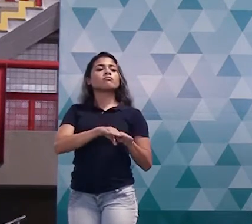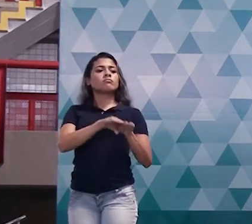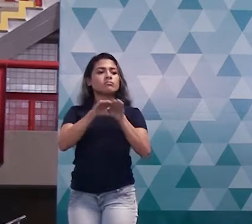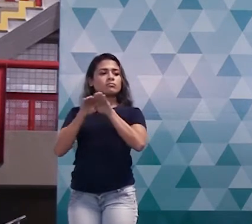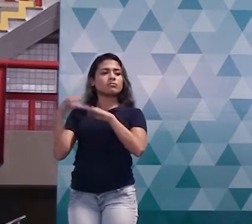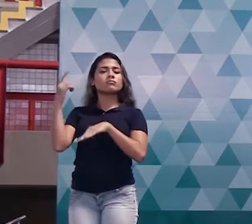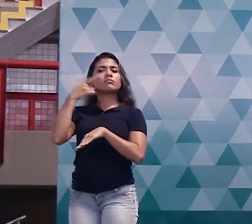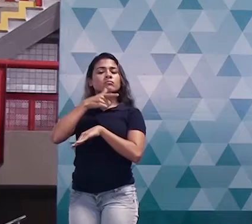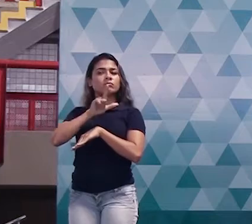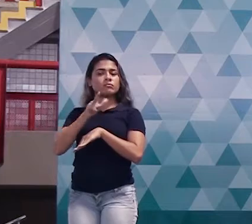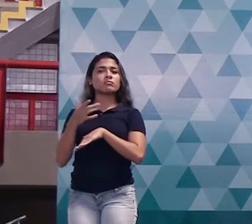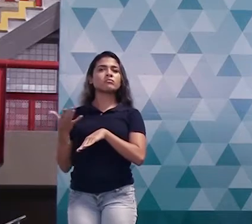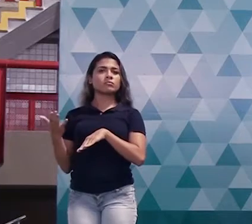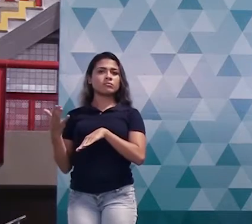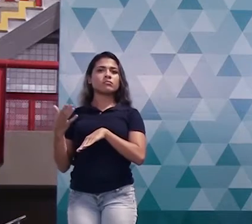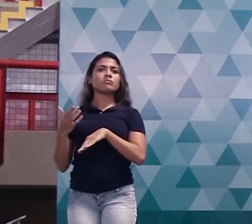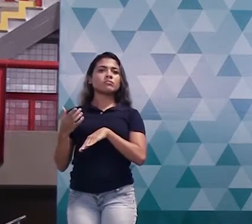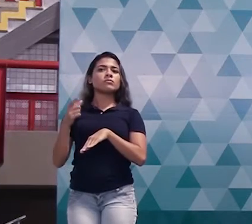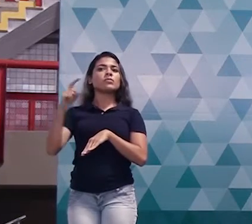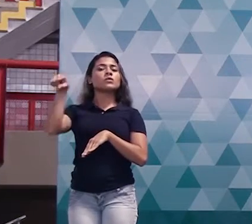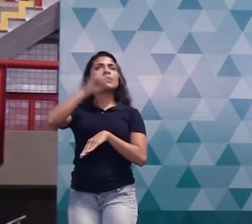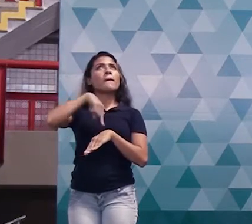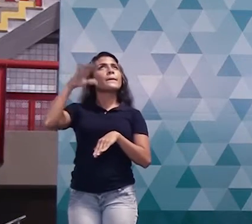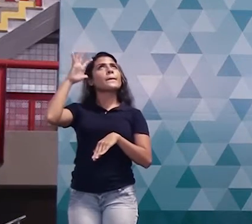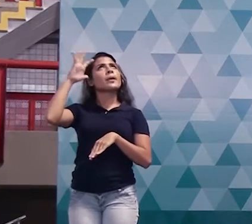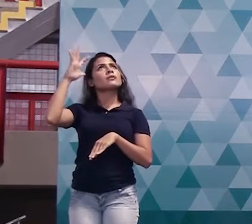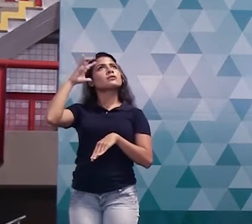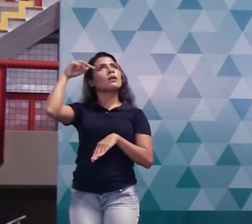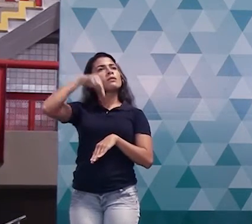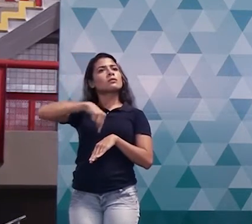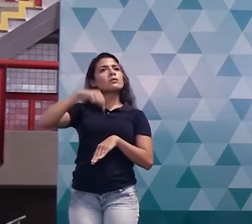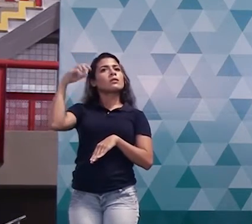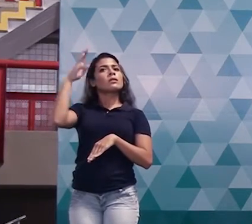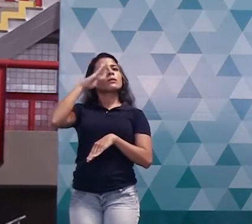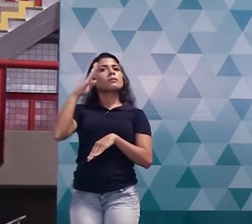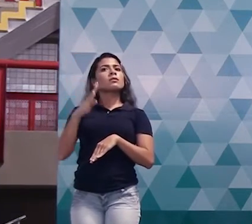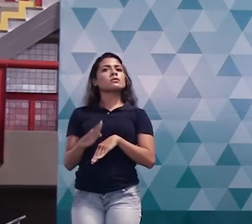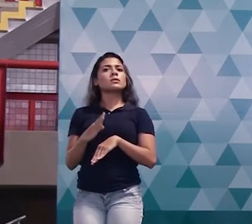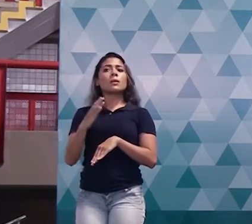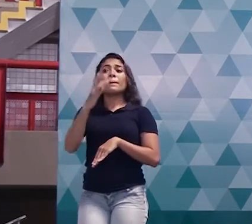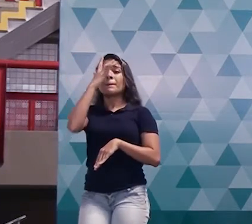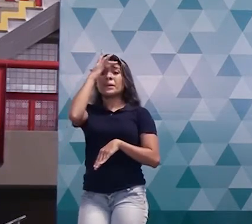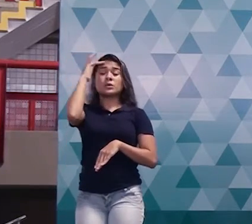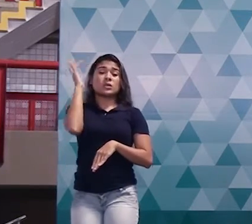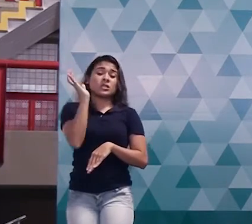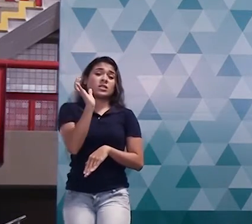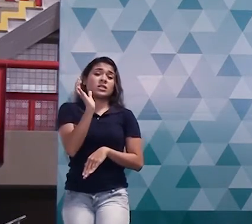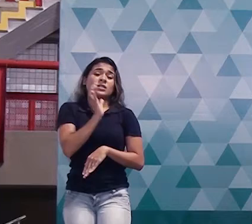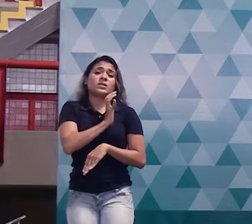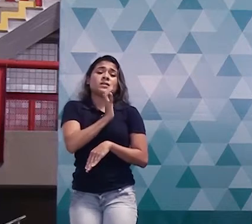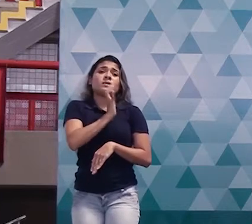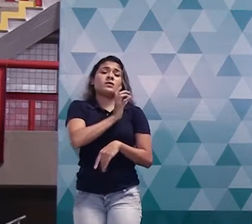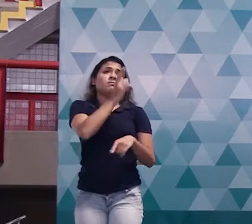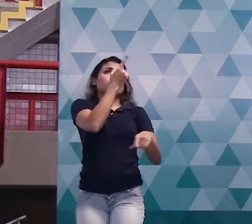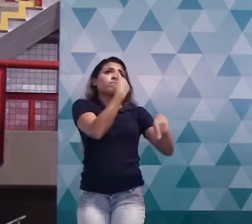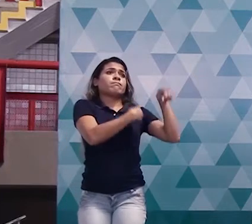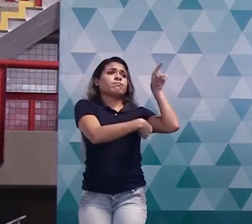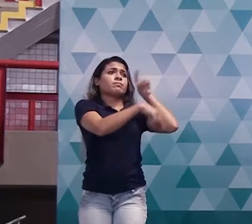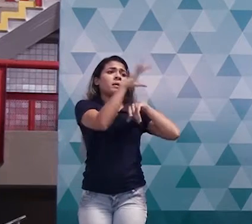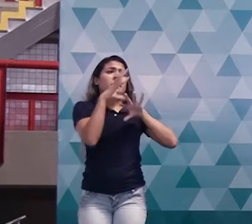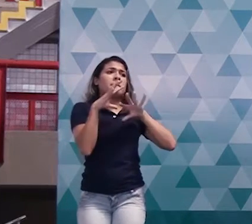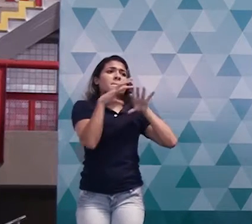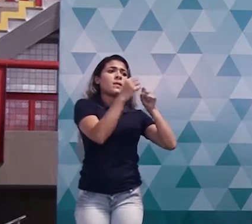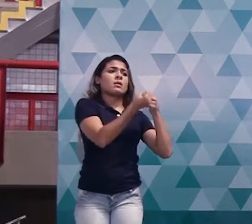Quando é que você ia imaginar no Brasil que um multimilionário seria preso? Há 30, 40 anos